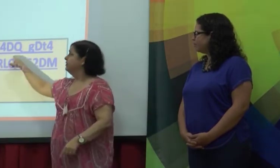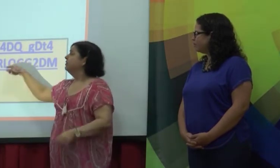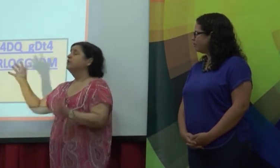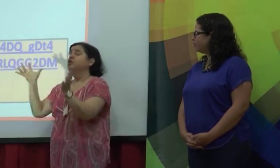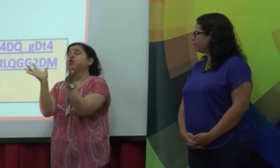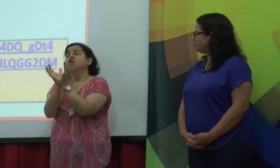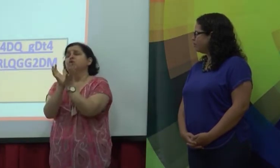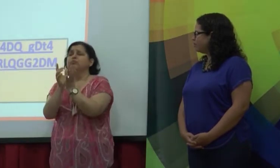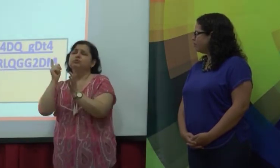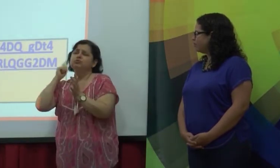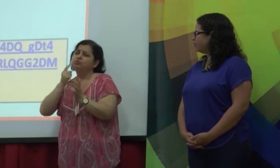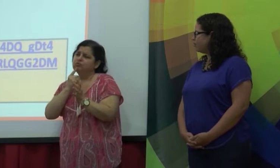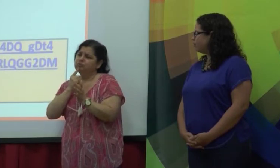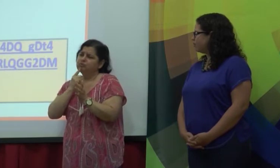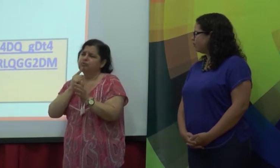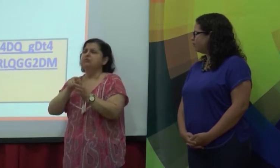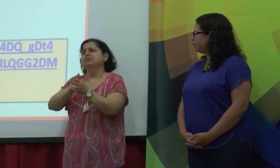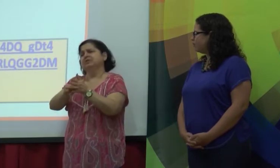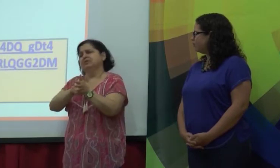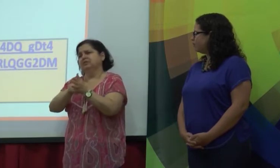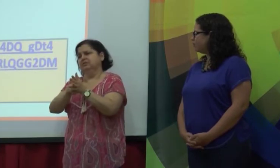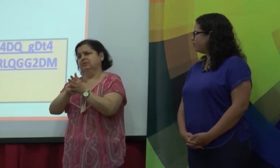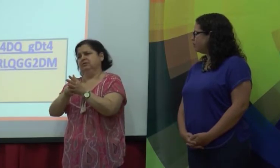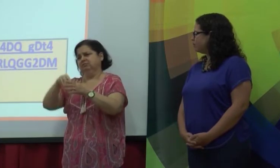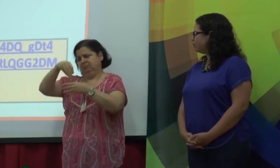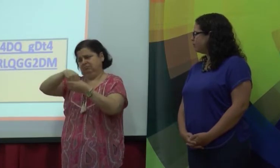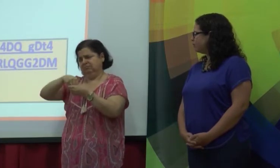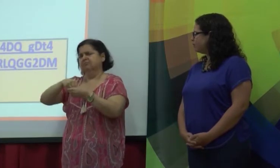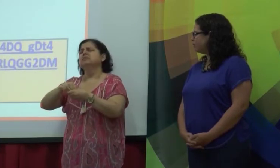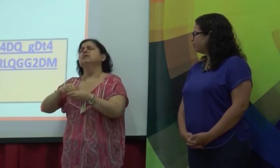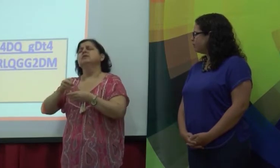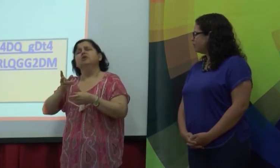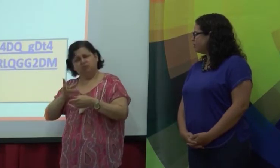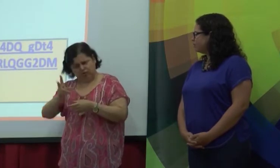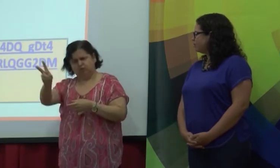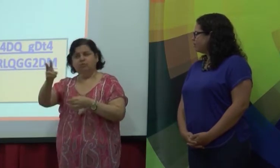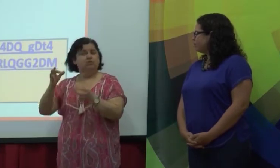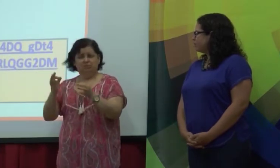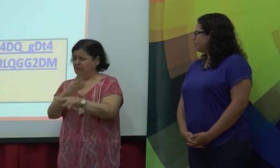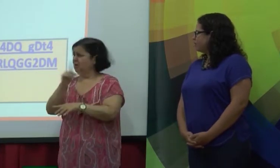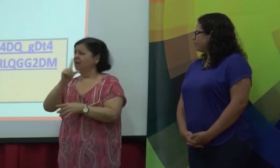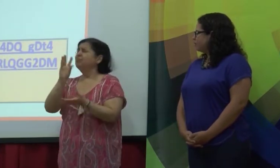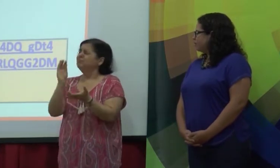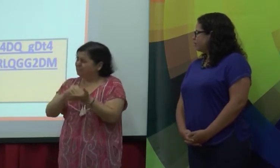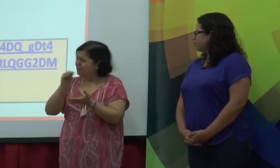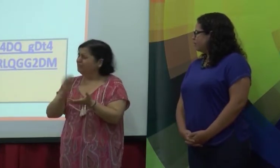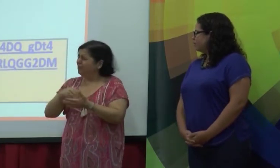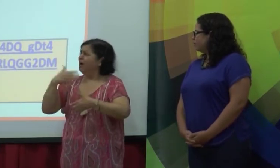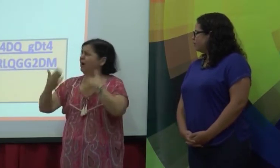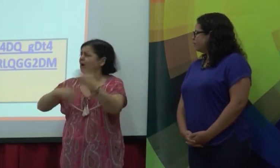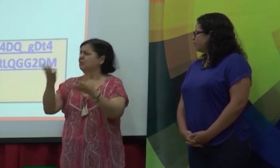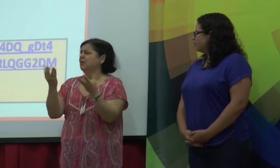YouTube, já existem esses dois vídeos com um estudo